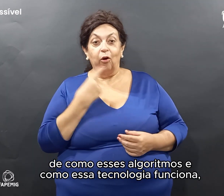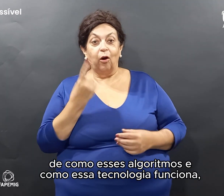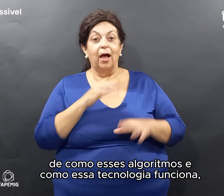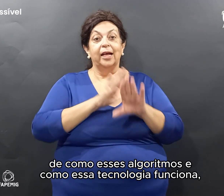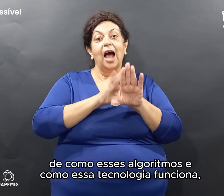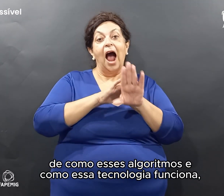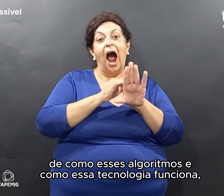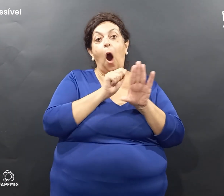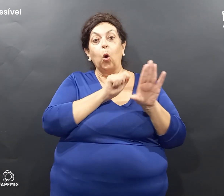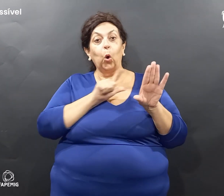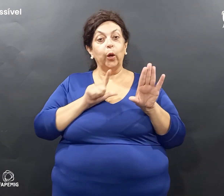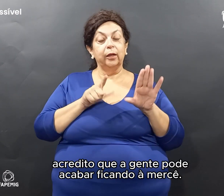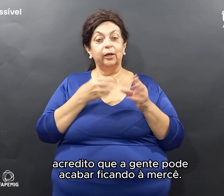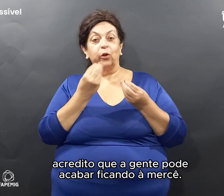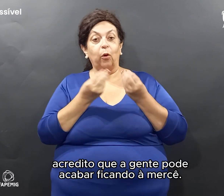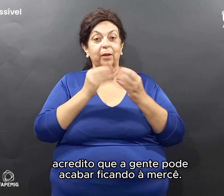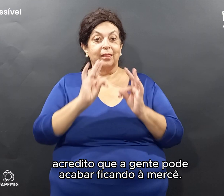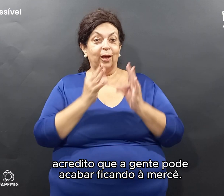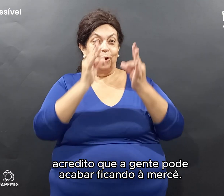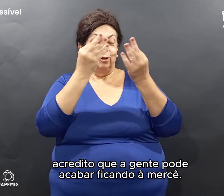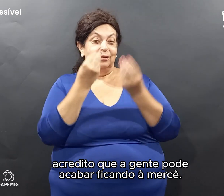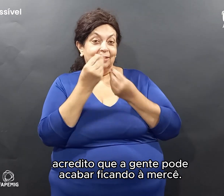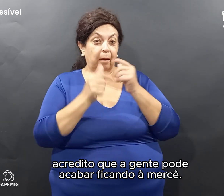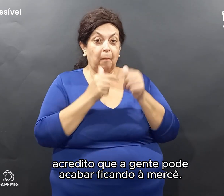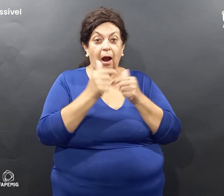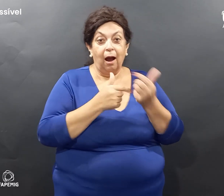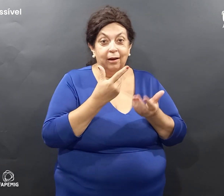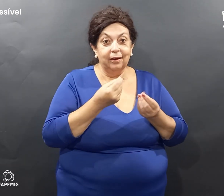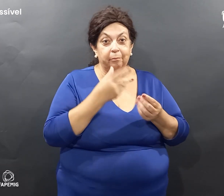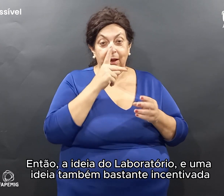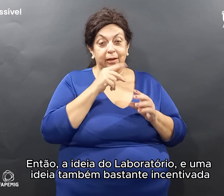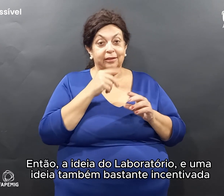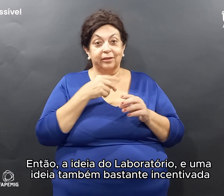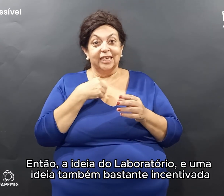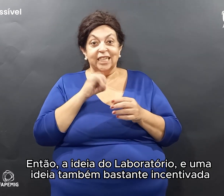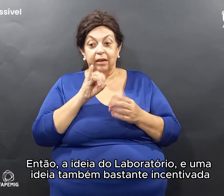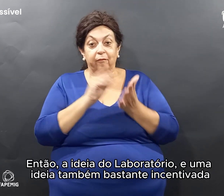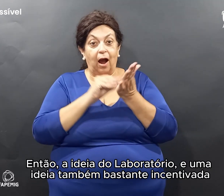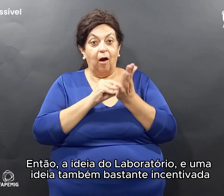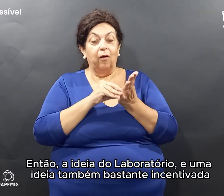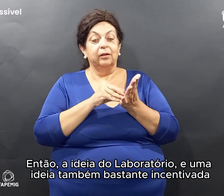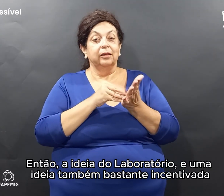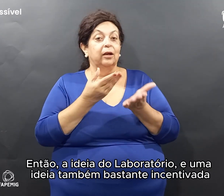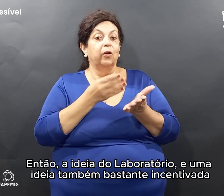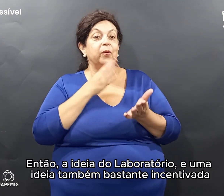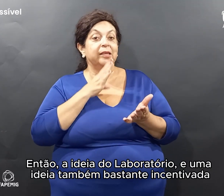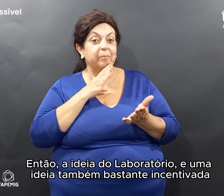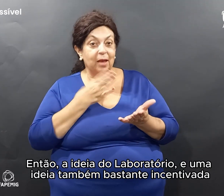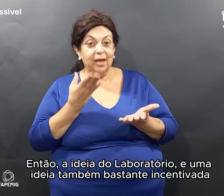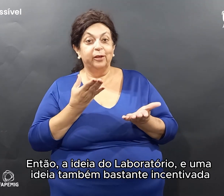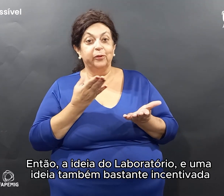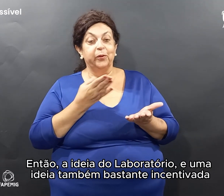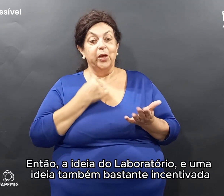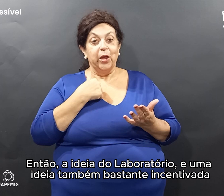tecnologia funciona, acredito que a gente pode acabar ficando à mercê. Então, a ideia do laboratório e uma ideia também